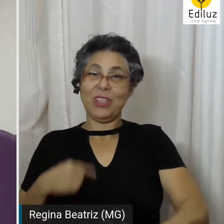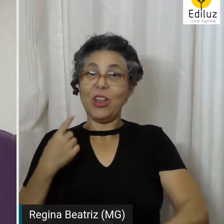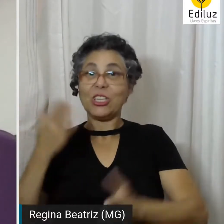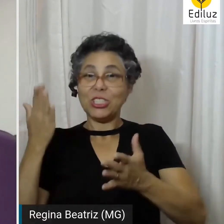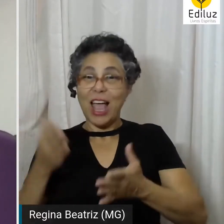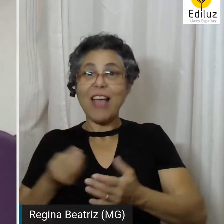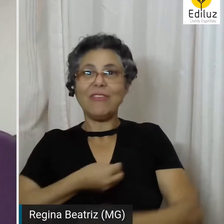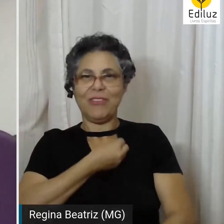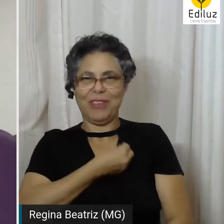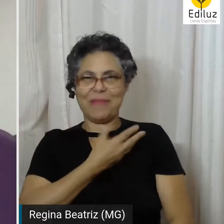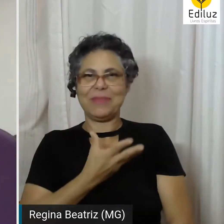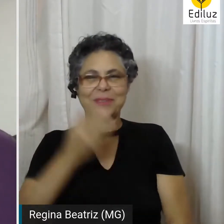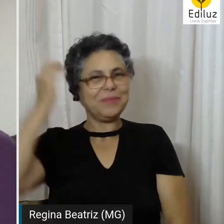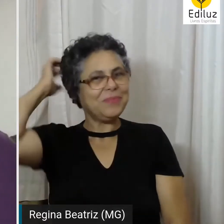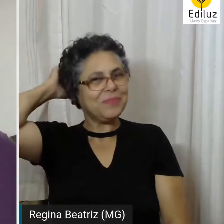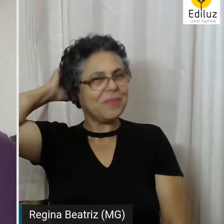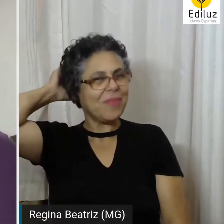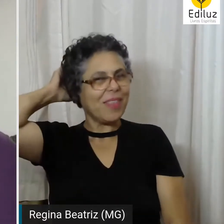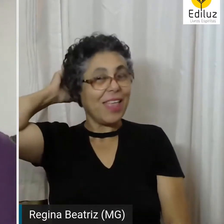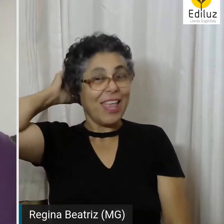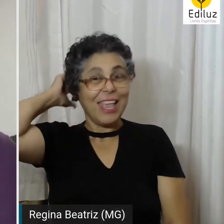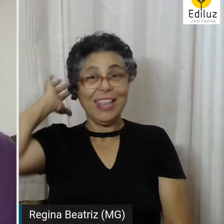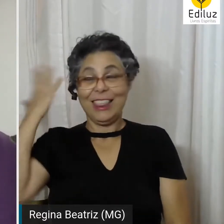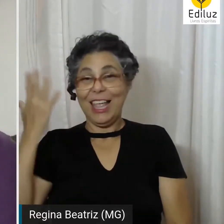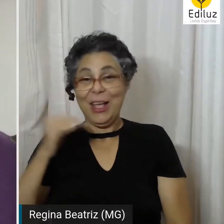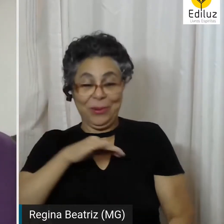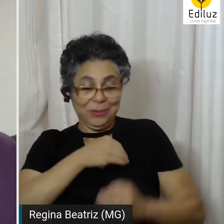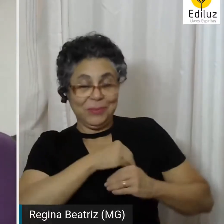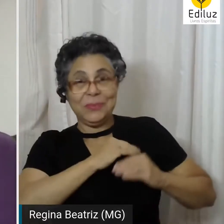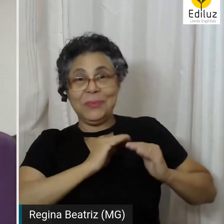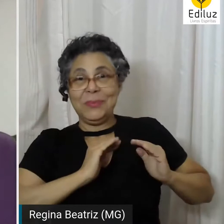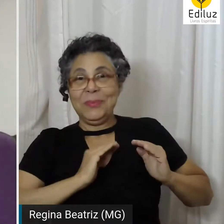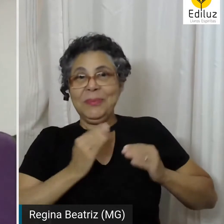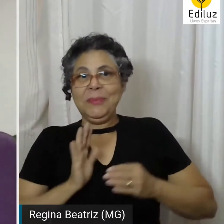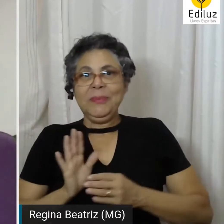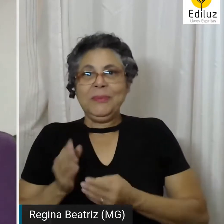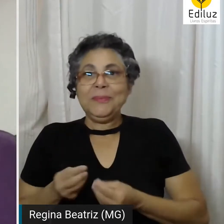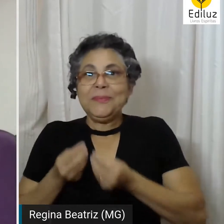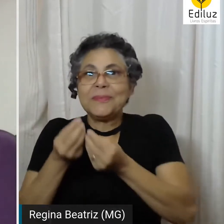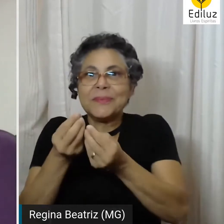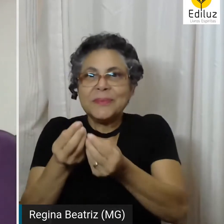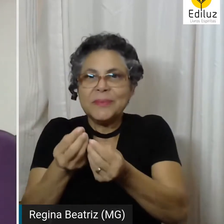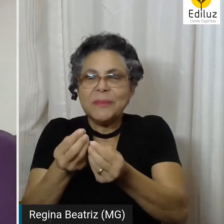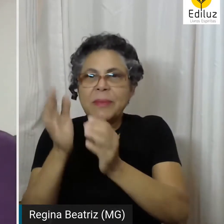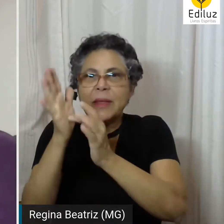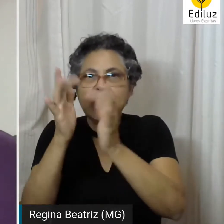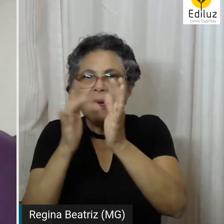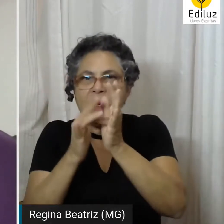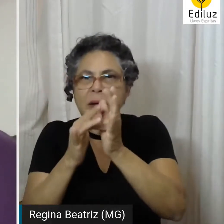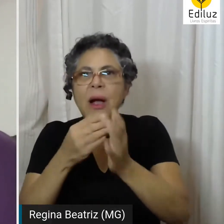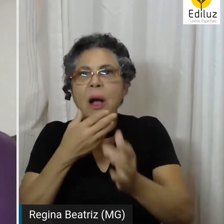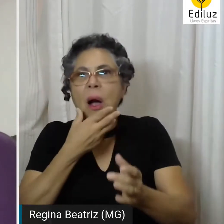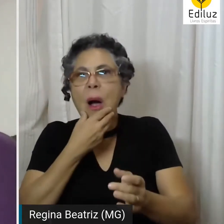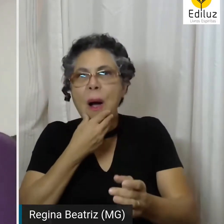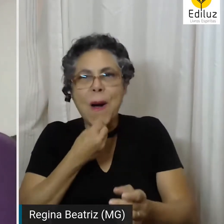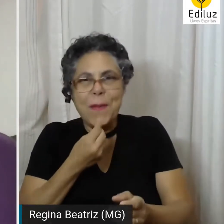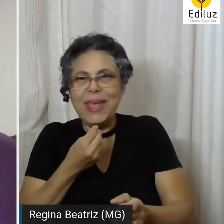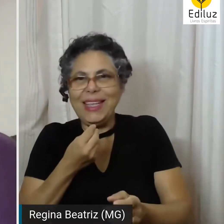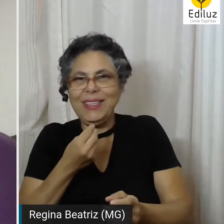passamos. Então, Joana traz Jesus, homem, como ela